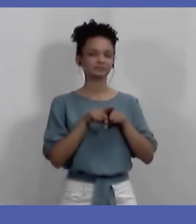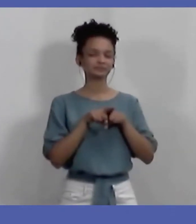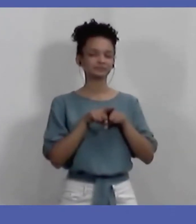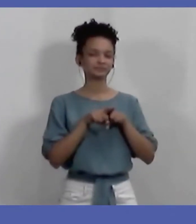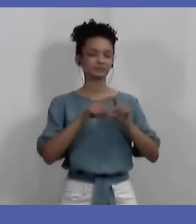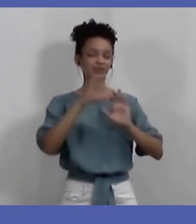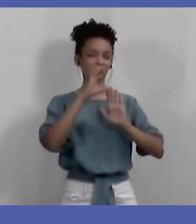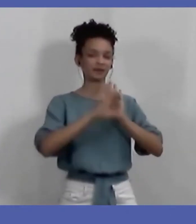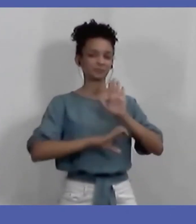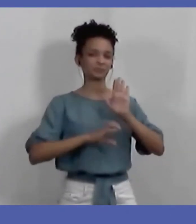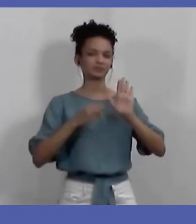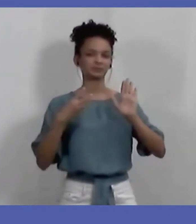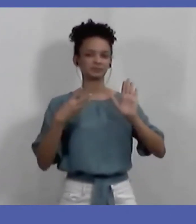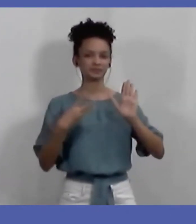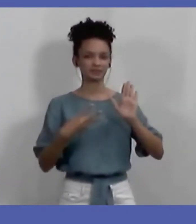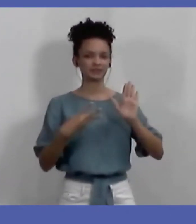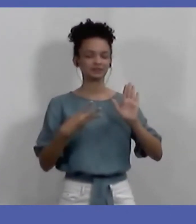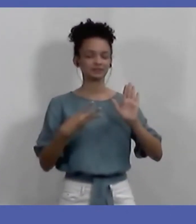3,